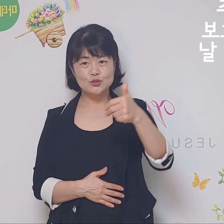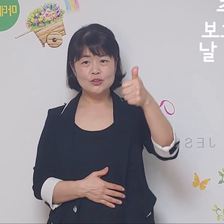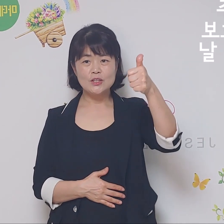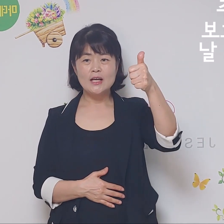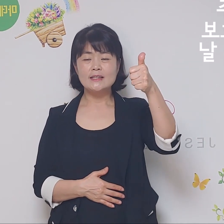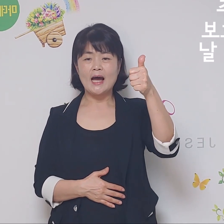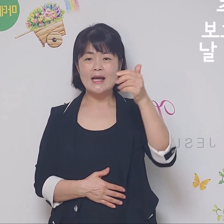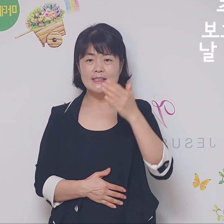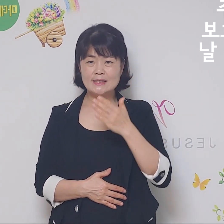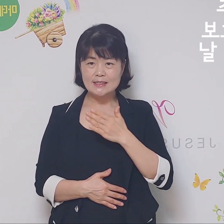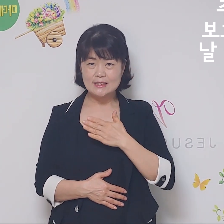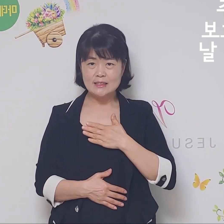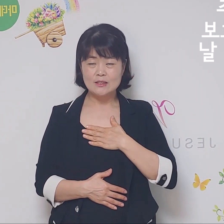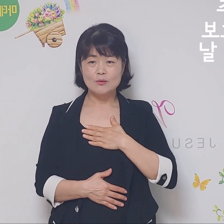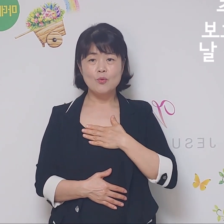주 나를